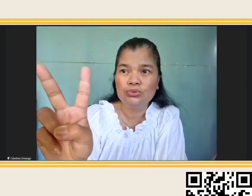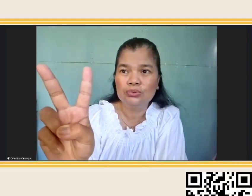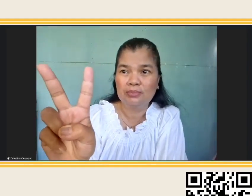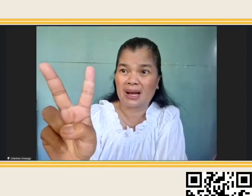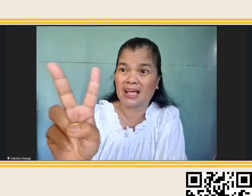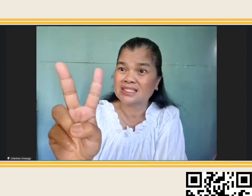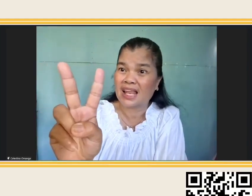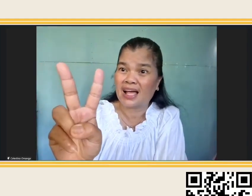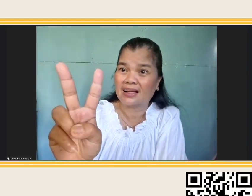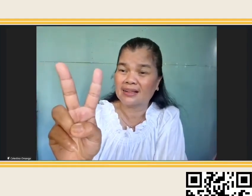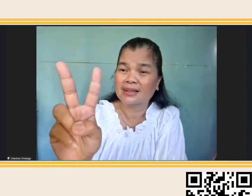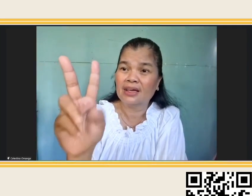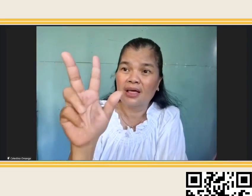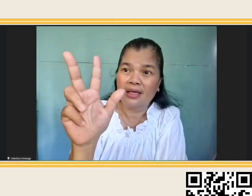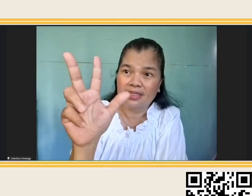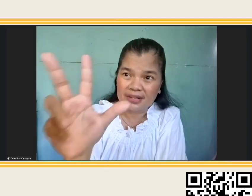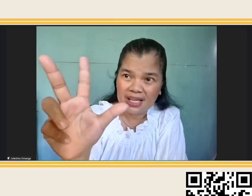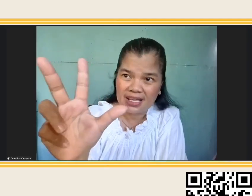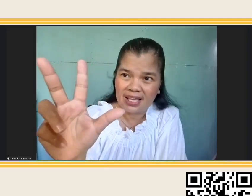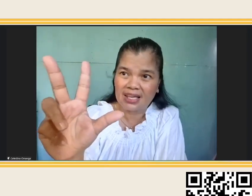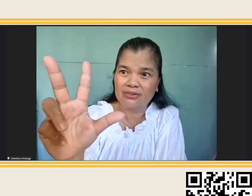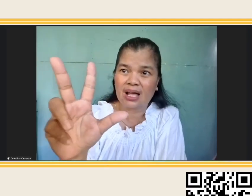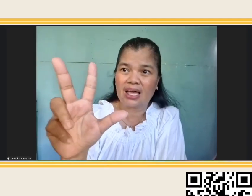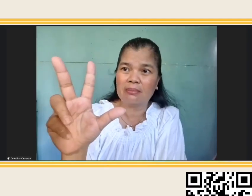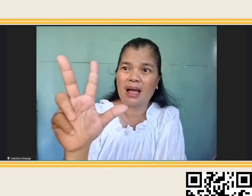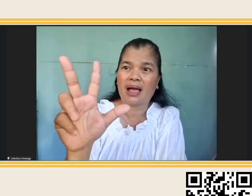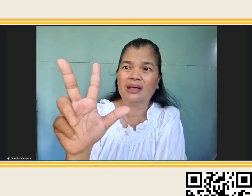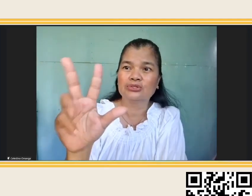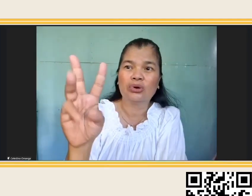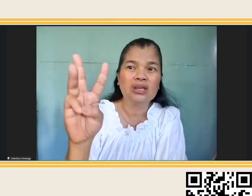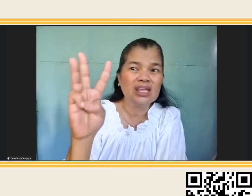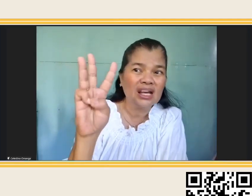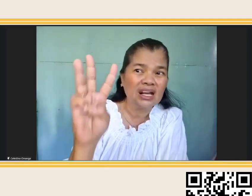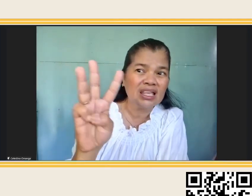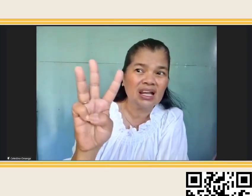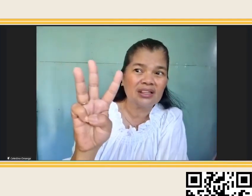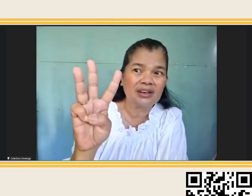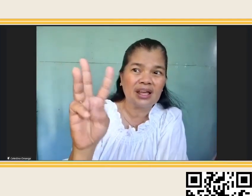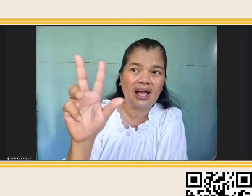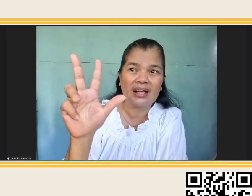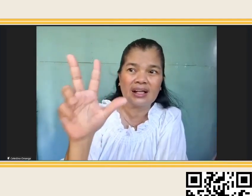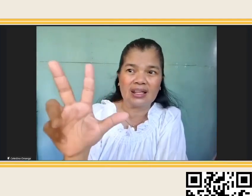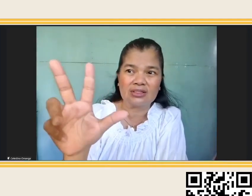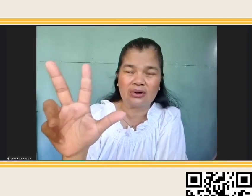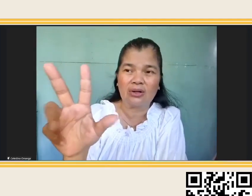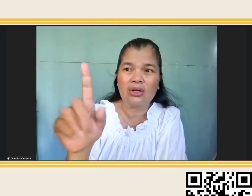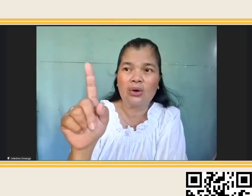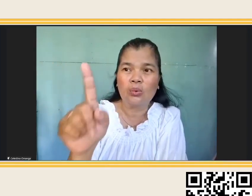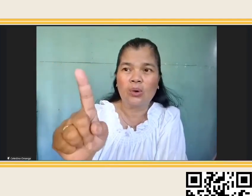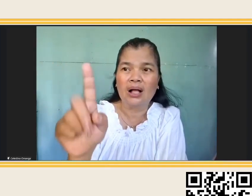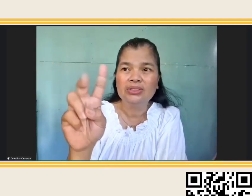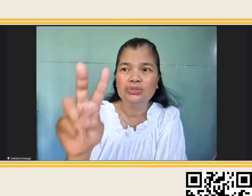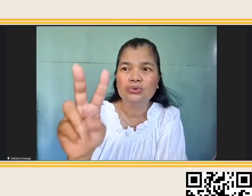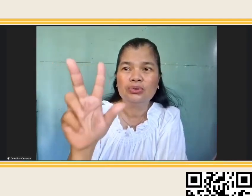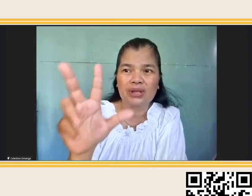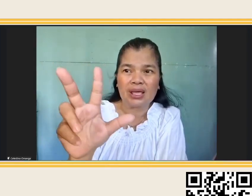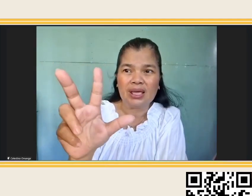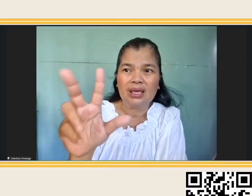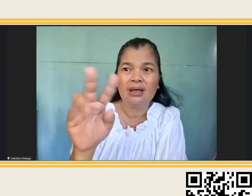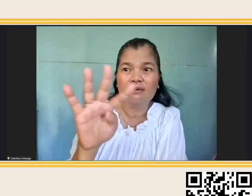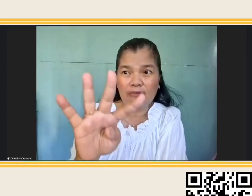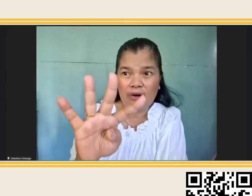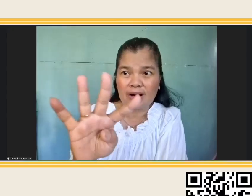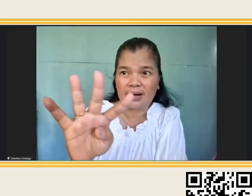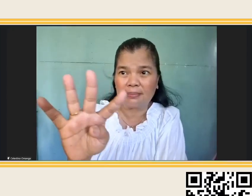2, parehas lang. 3, ayan yung kakaiba. So, hindi na ganyan ang 3, ha? Ganito. 1, 2,